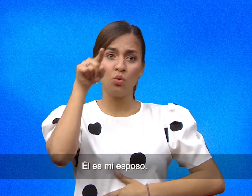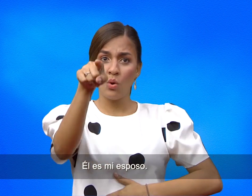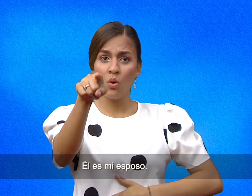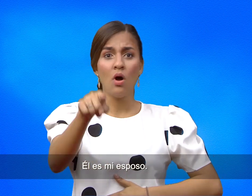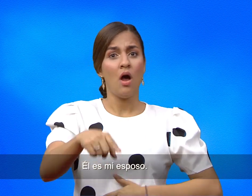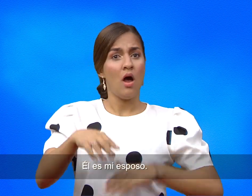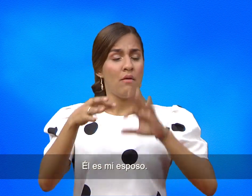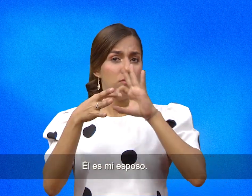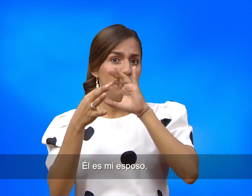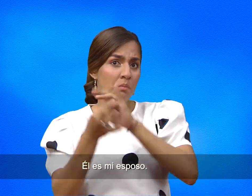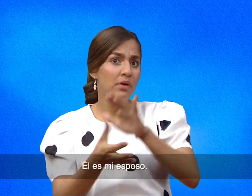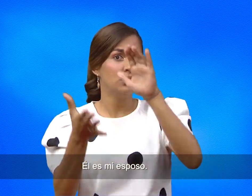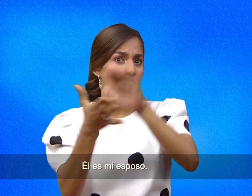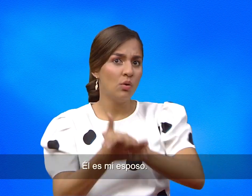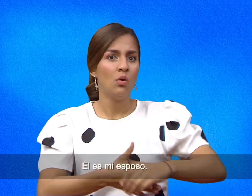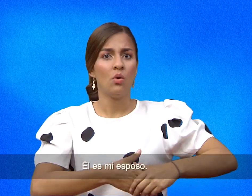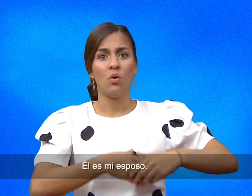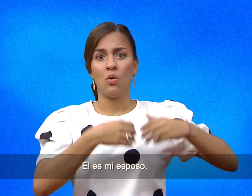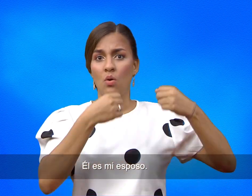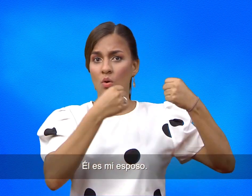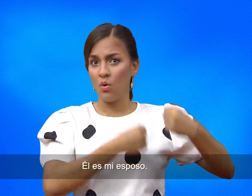Él es mi esposo.